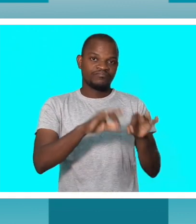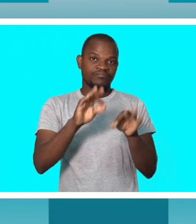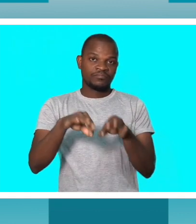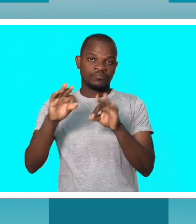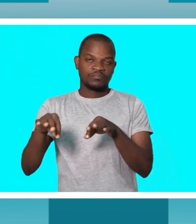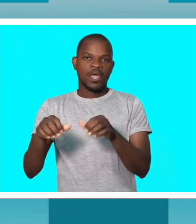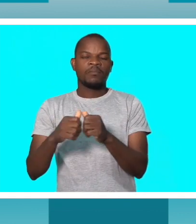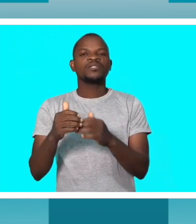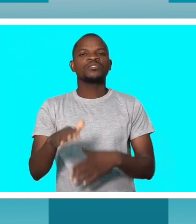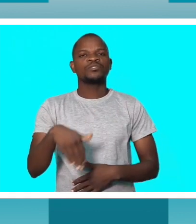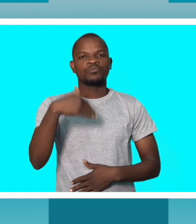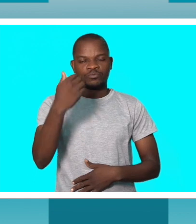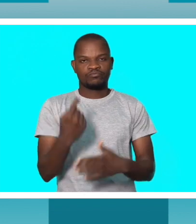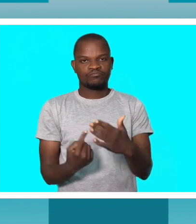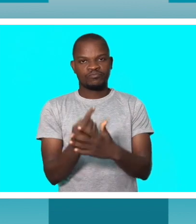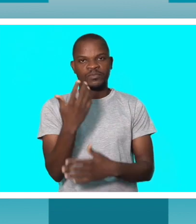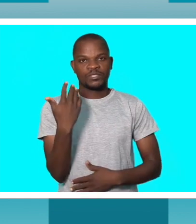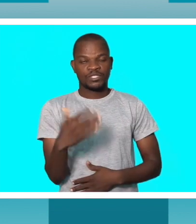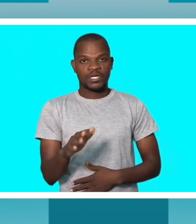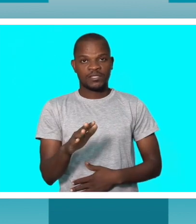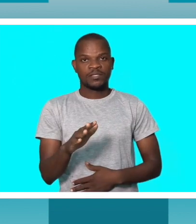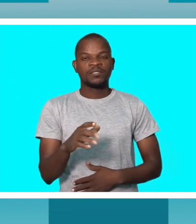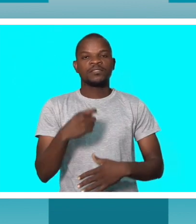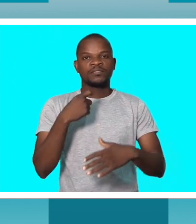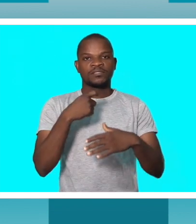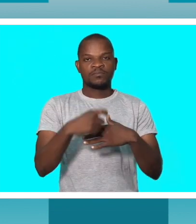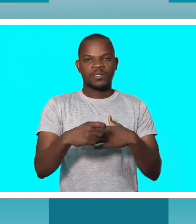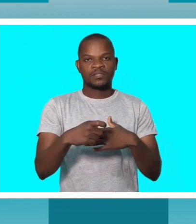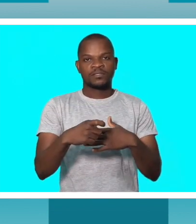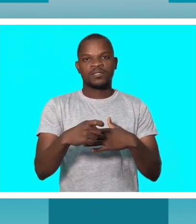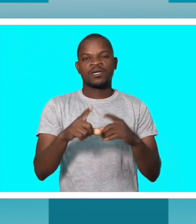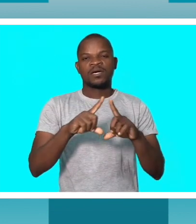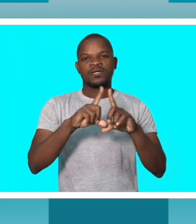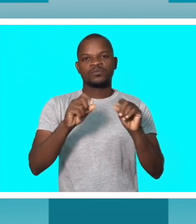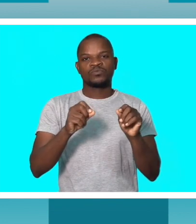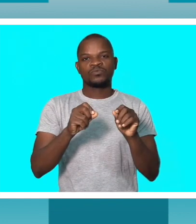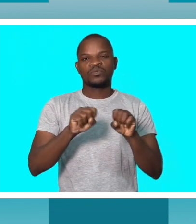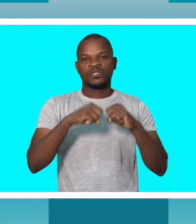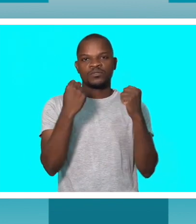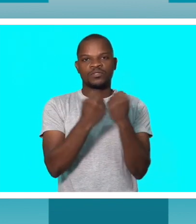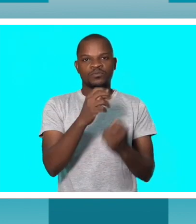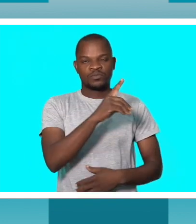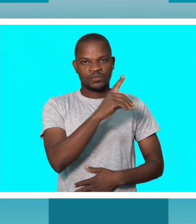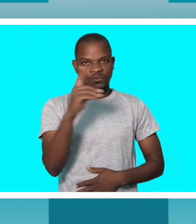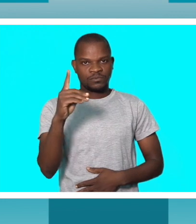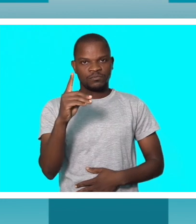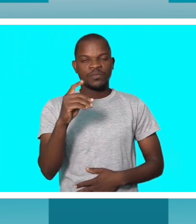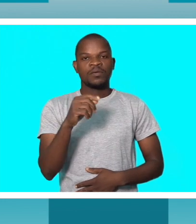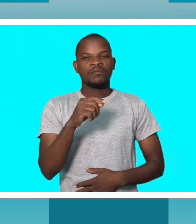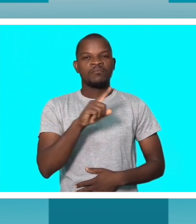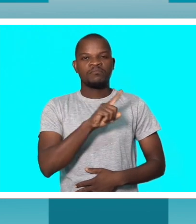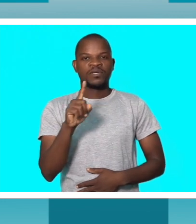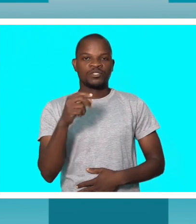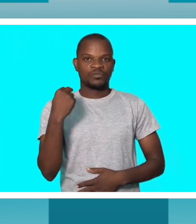mas efetivamente isto aconteceu exatamente na semana da ADEMO, que é em novembro.